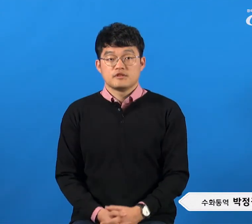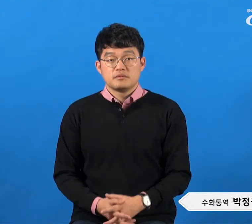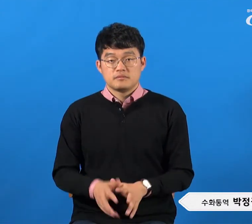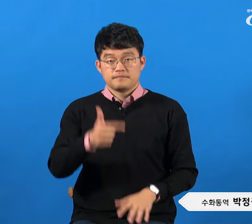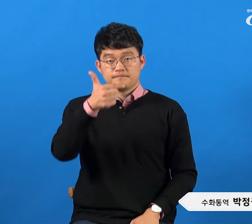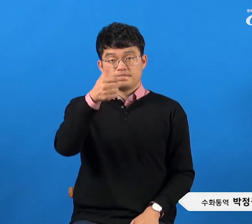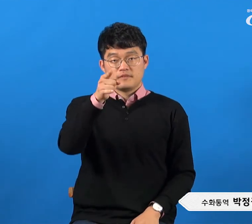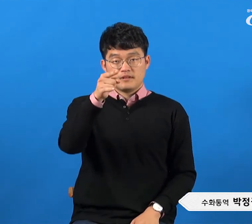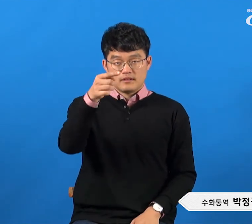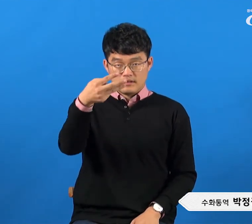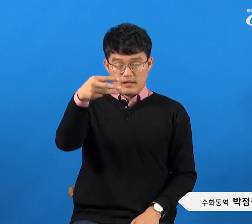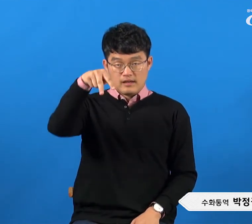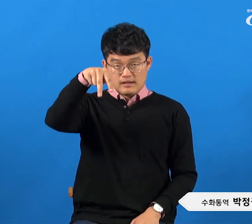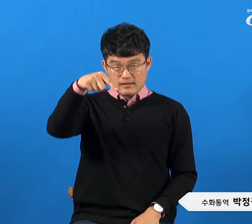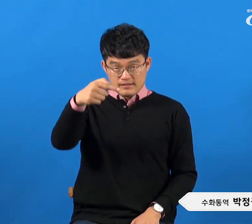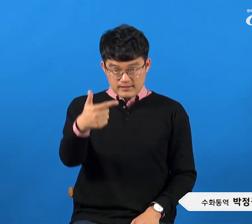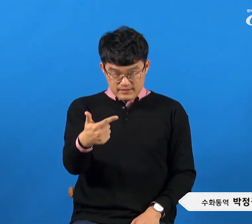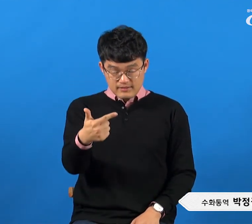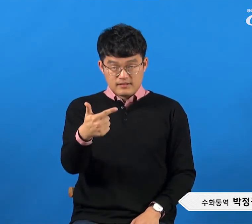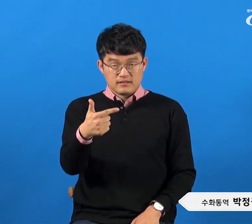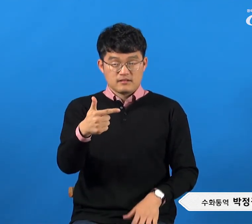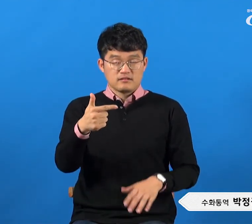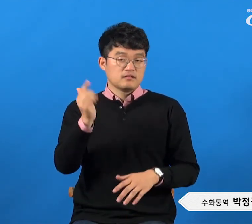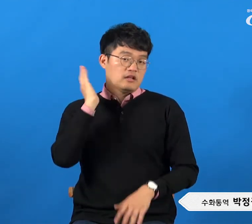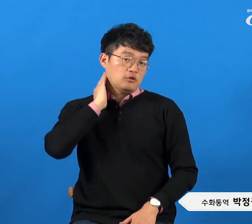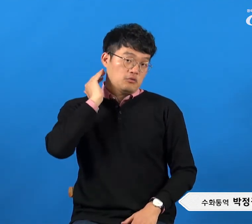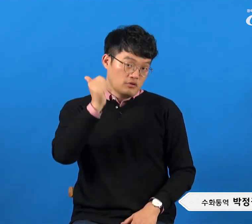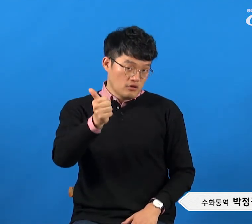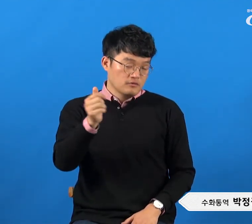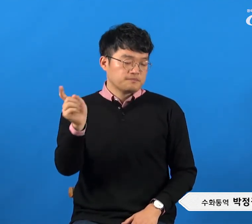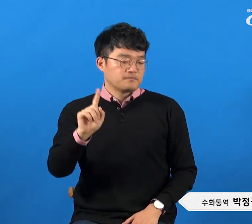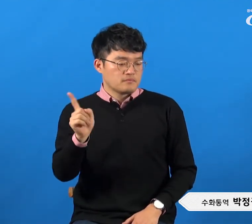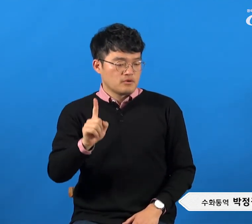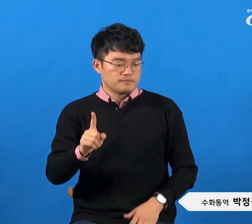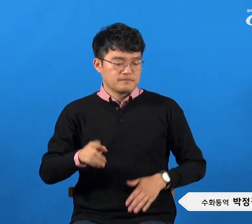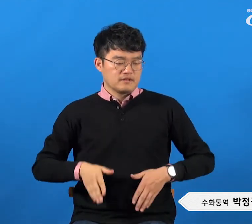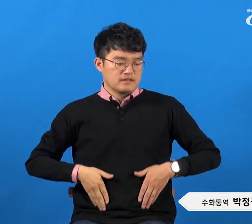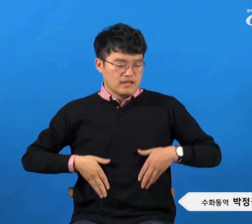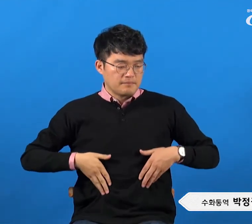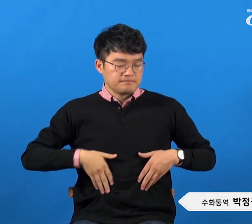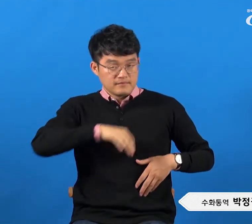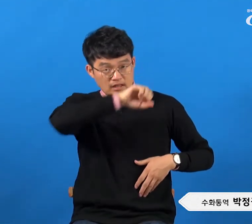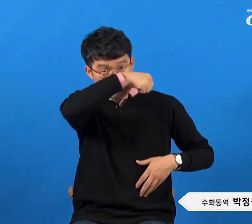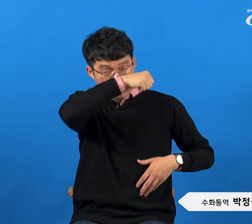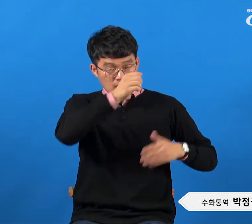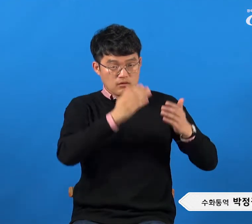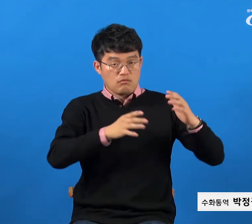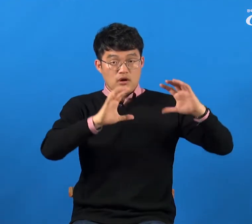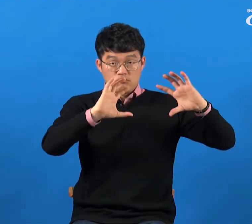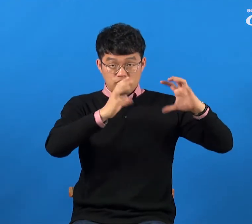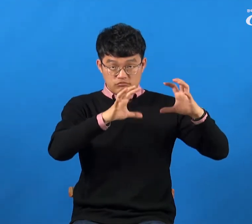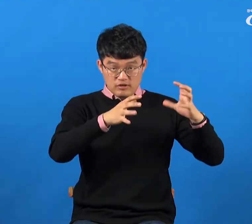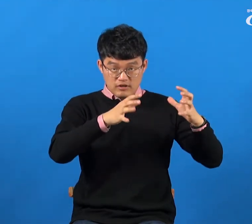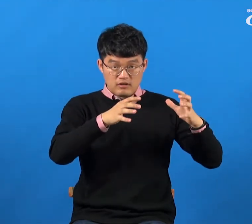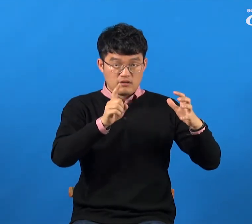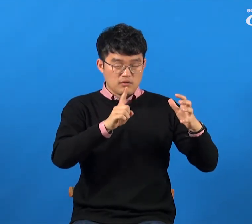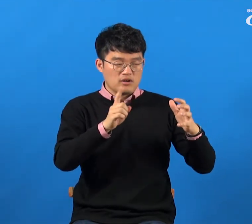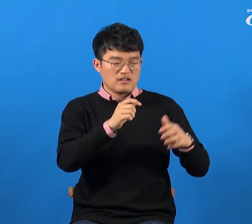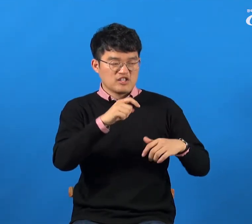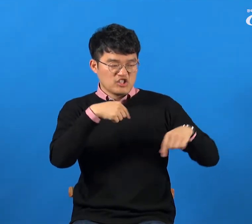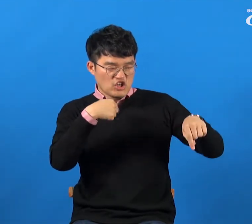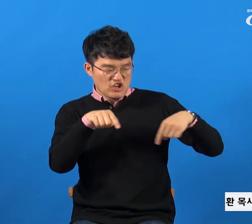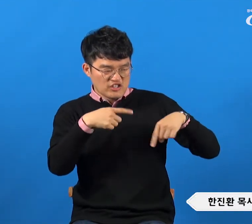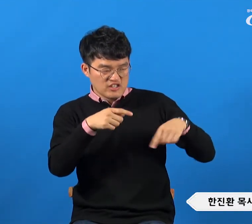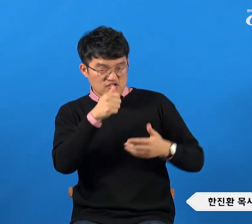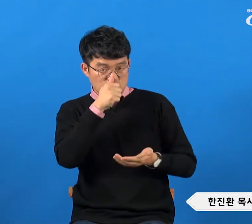넬슨 만델라는 남아공의 정치범 수용소에서 무려 27년이나 고생을 한